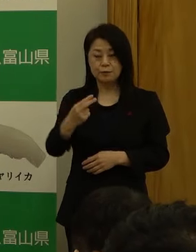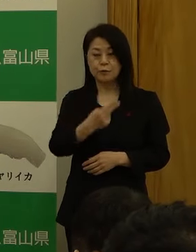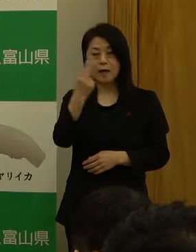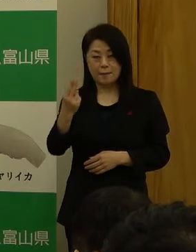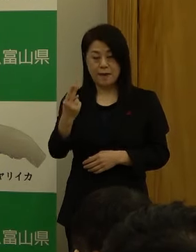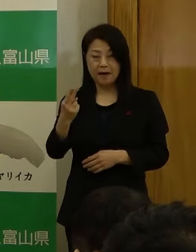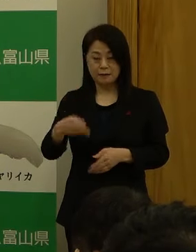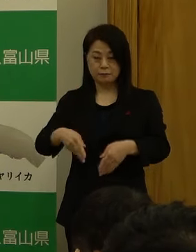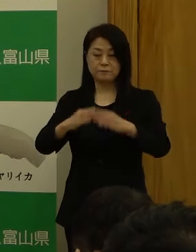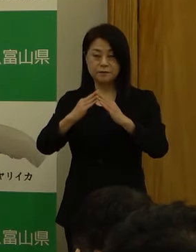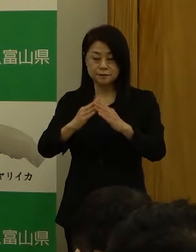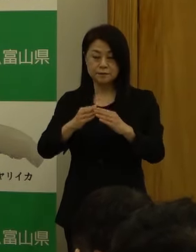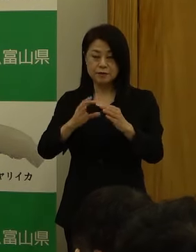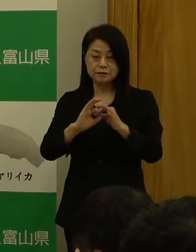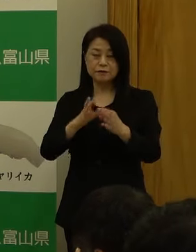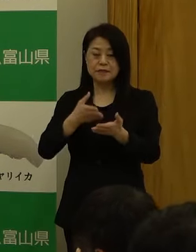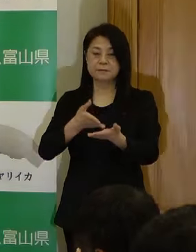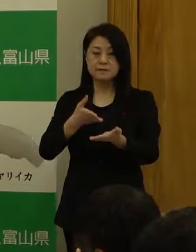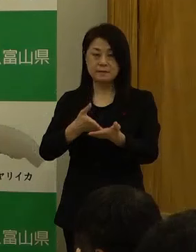説明します。